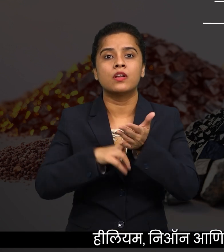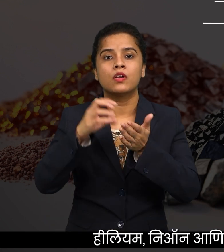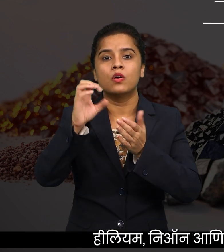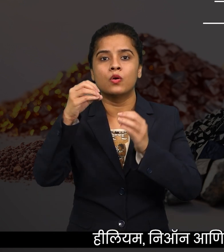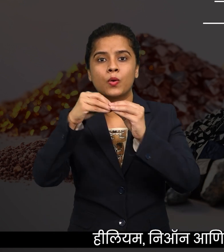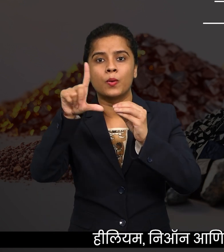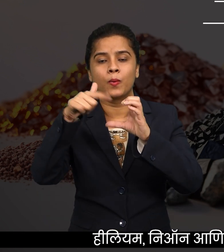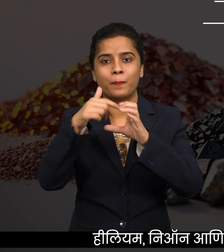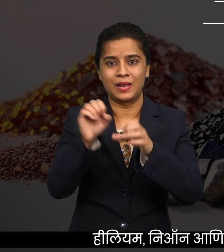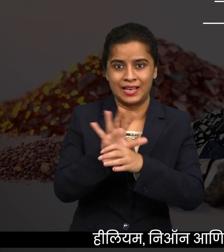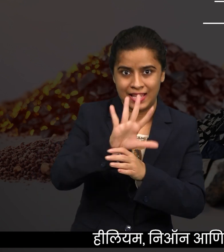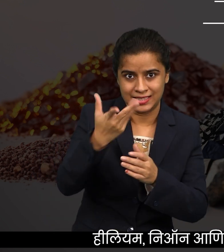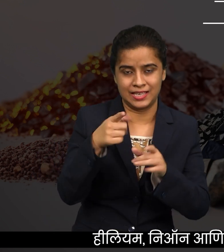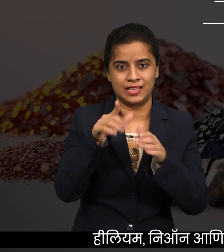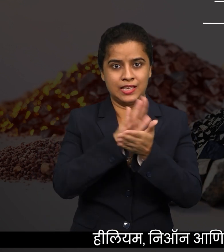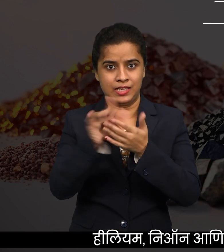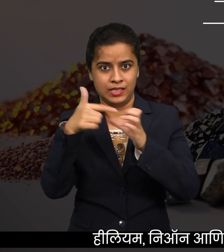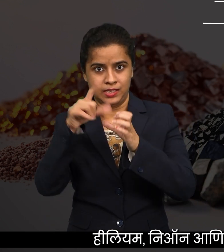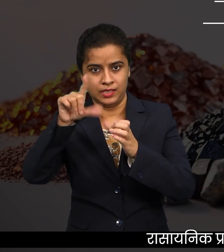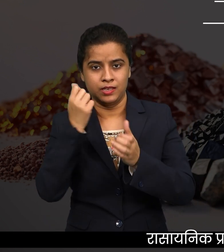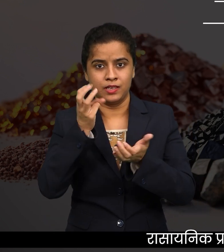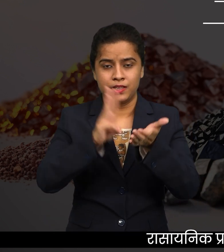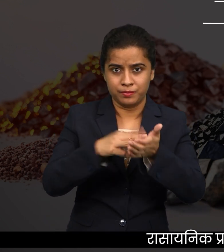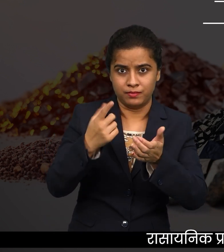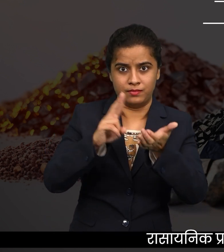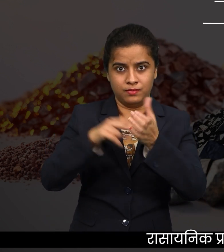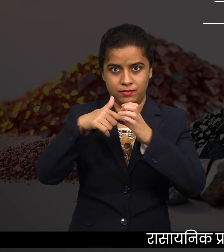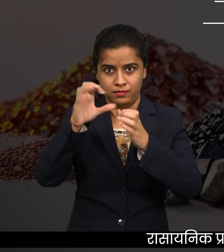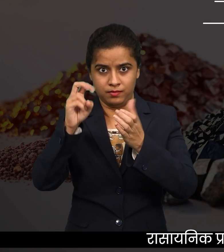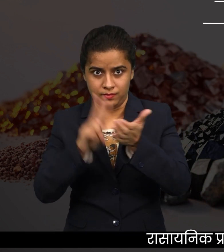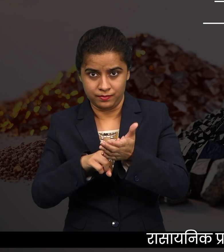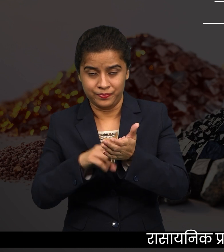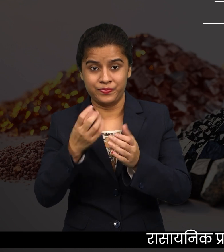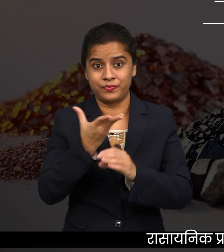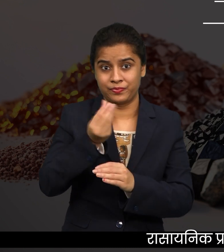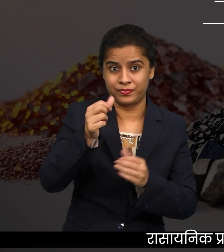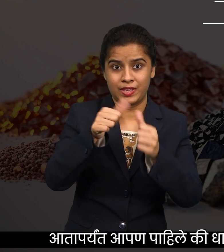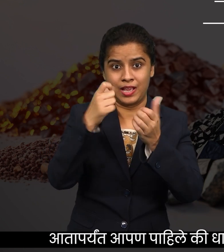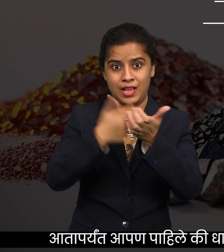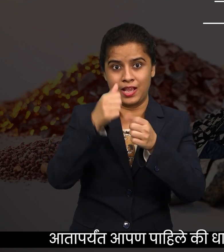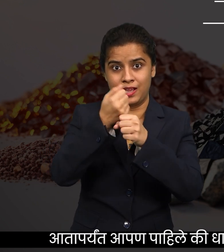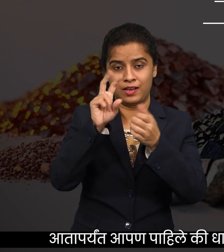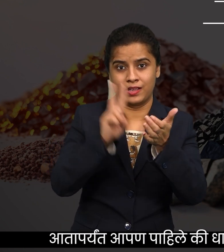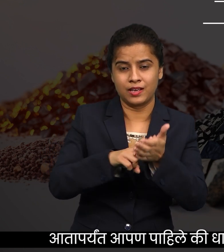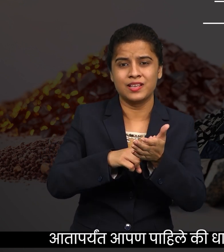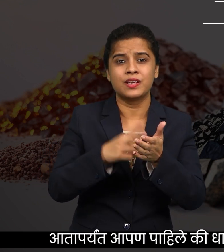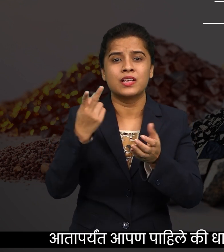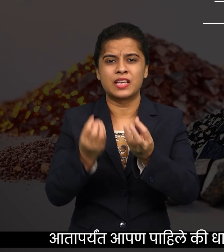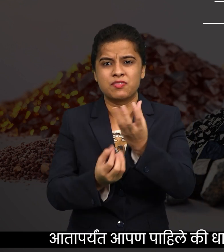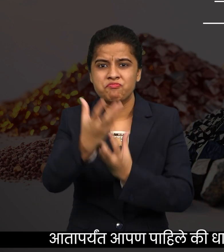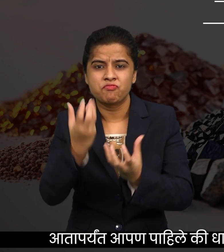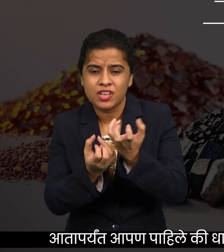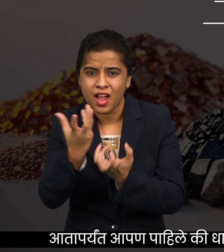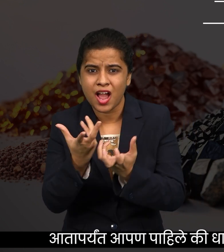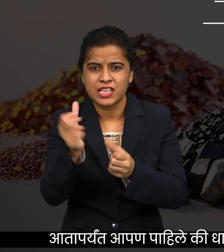हिलियम, निऑन आणि आर्गॉन सारख्या महान वायूंचा कोणत्याही रासायनिक प्रतिक्रियांमध्ये सहभाग होत नाही. आतापर्यंत आपण पाहिले की